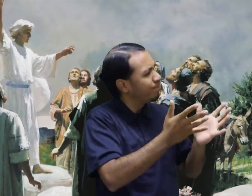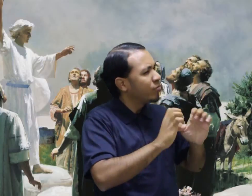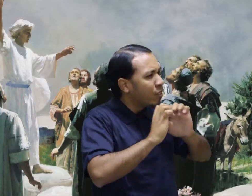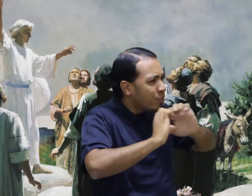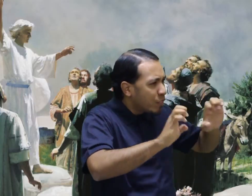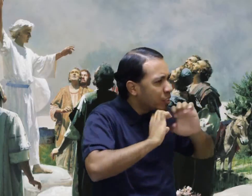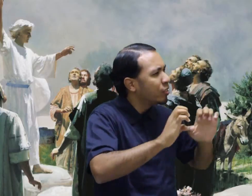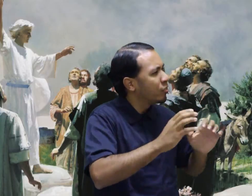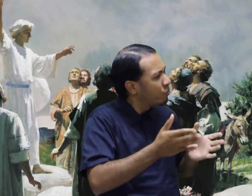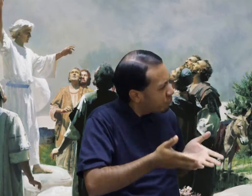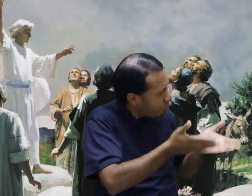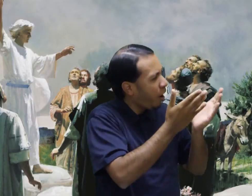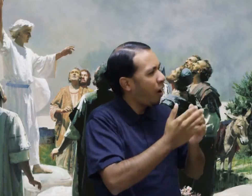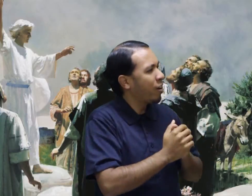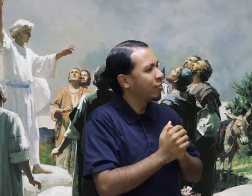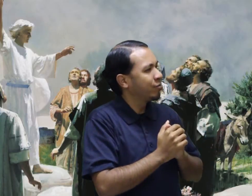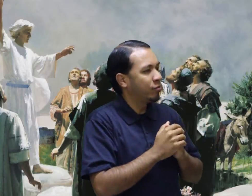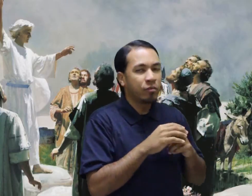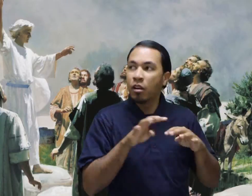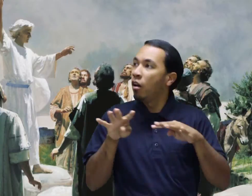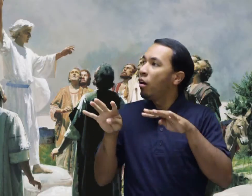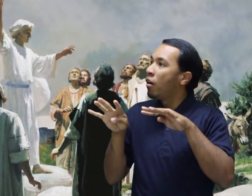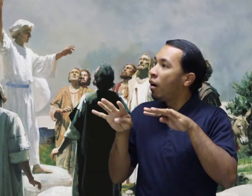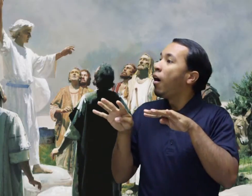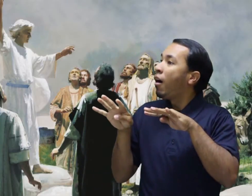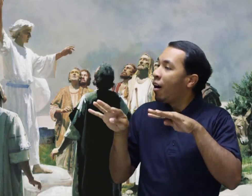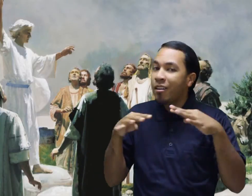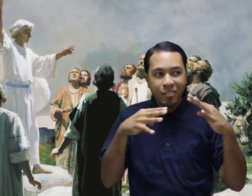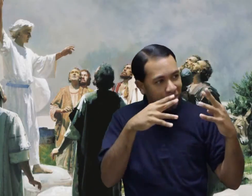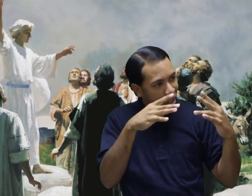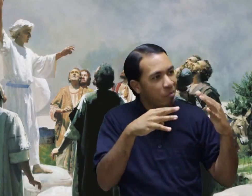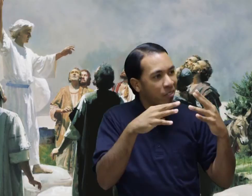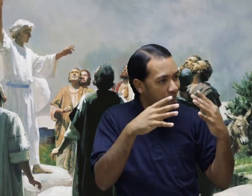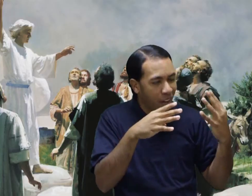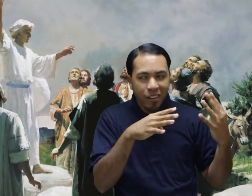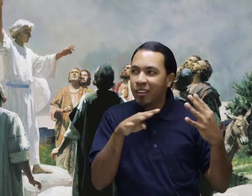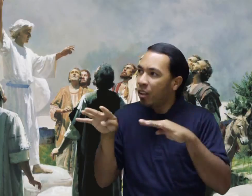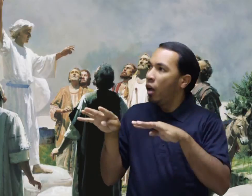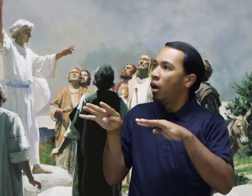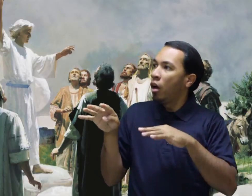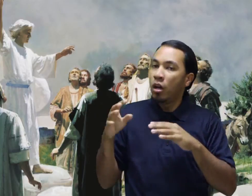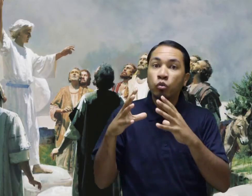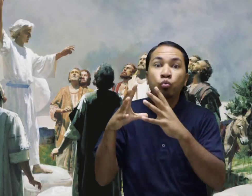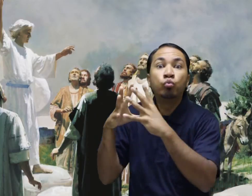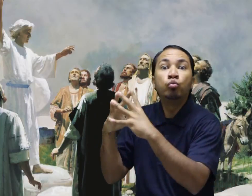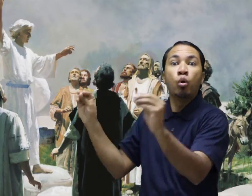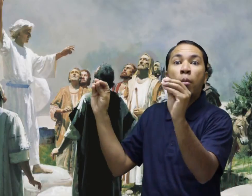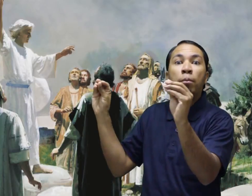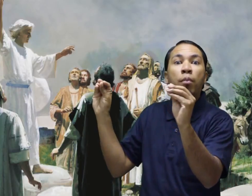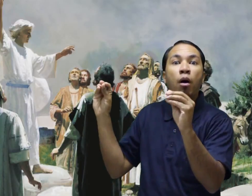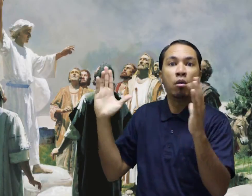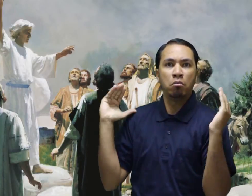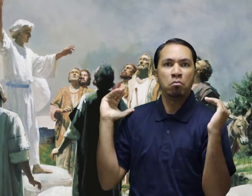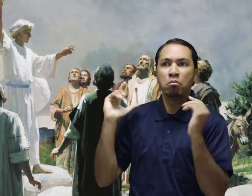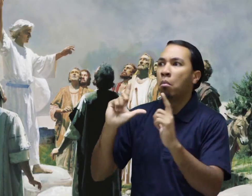pregarem o evangelho a todas as nações. Depois disso, aqueles anjos desapareceram.